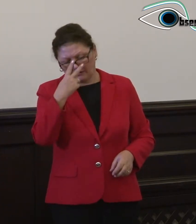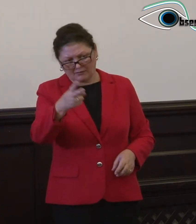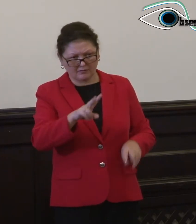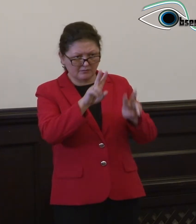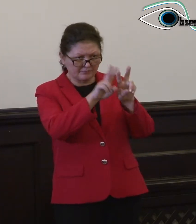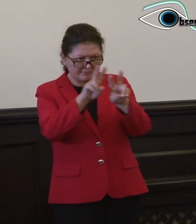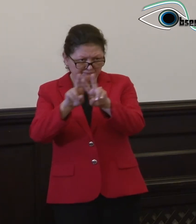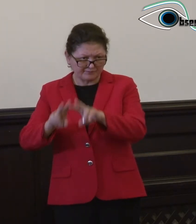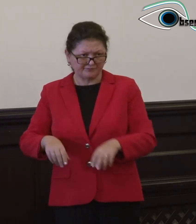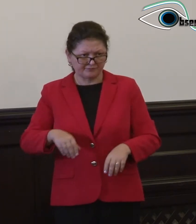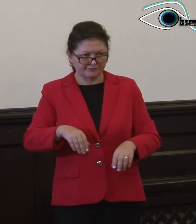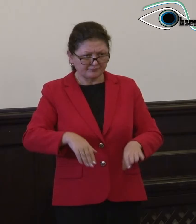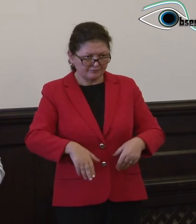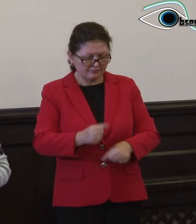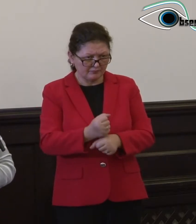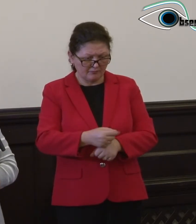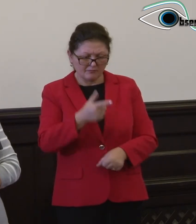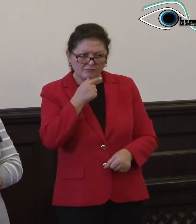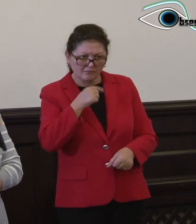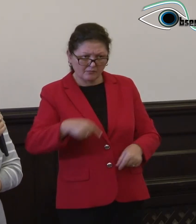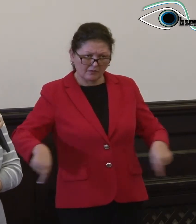site-ul Ministerului Muncii, unde și noi